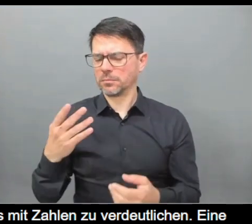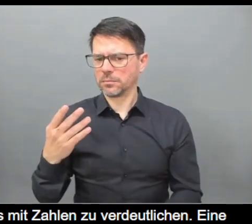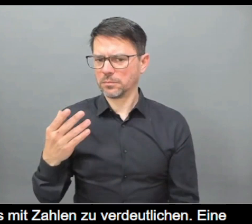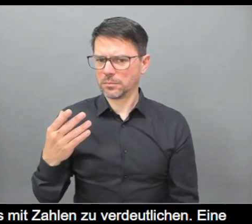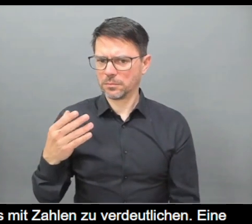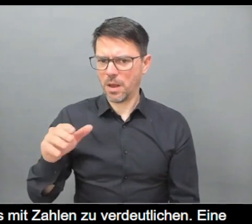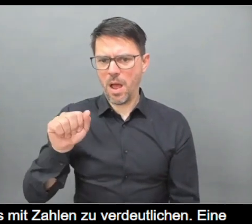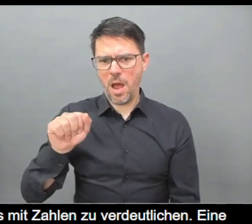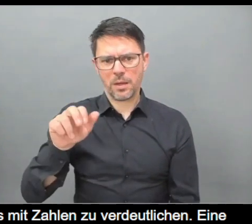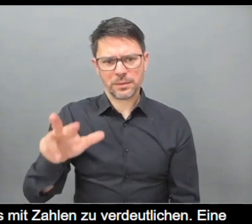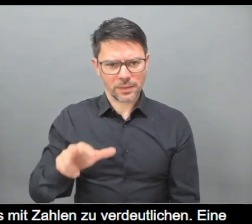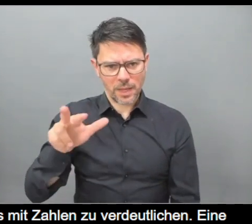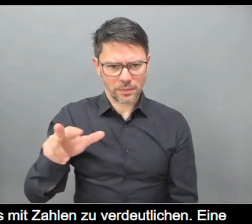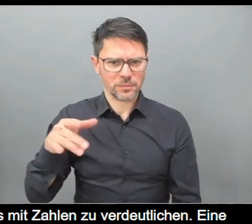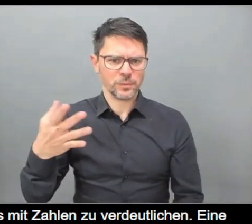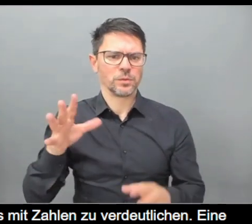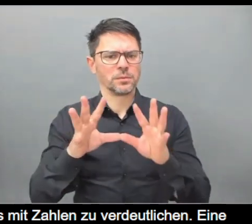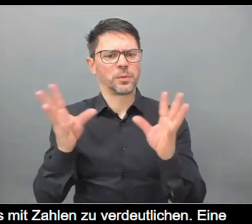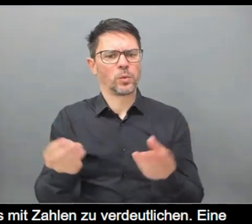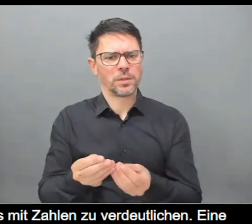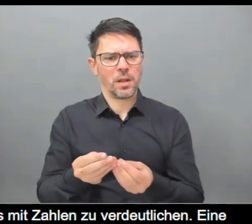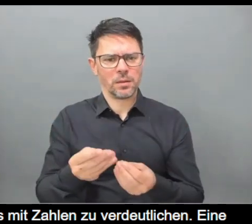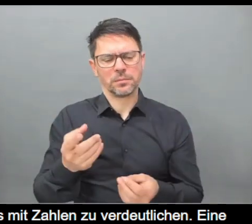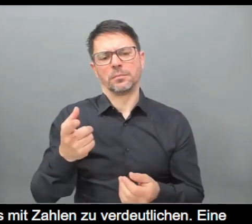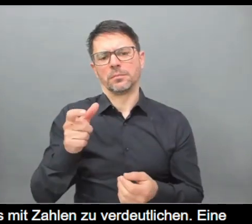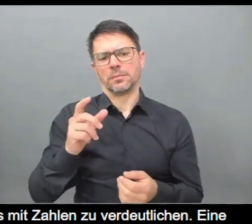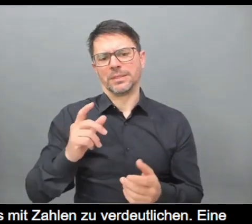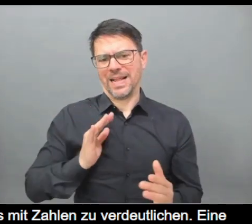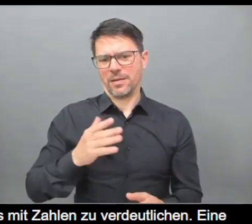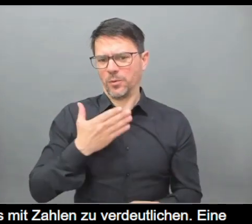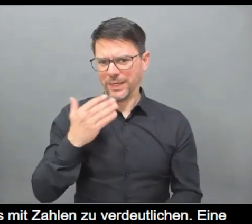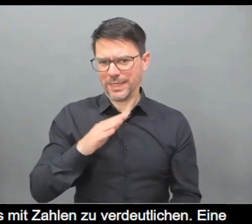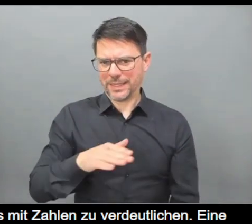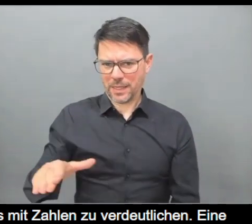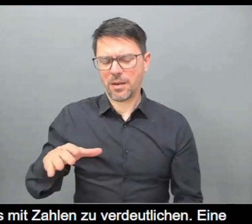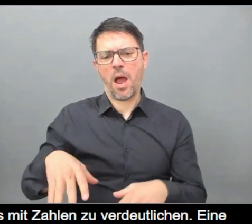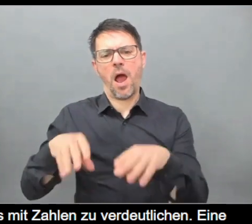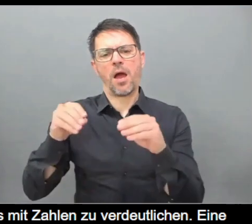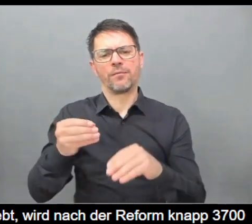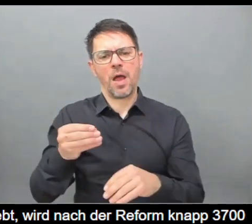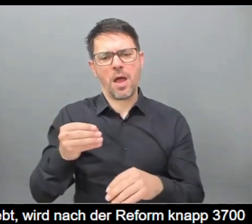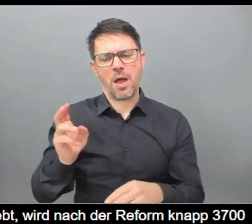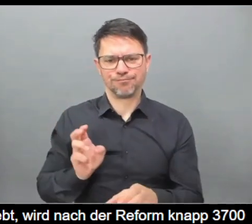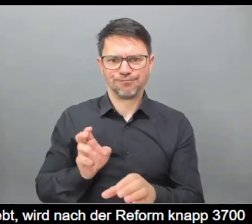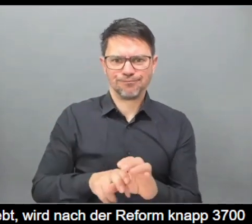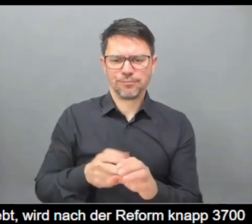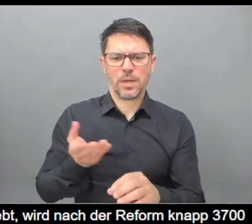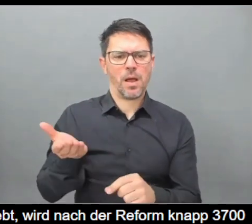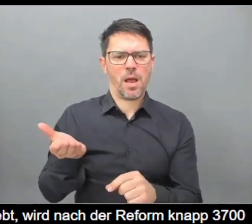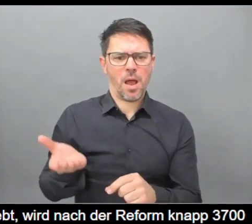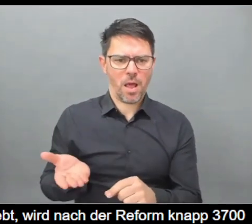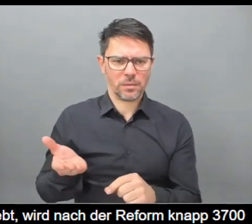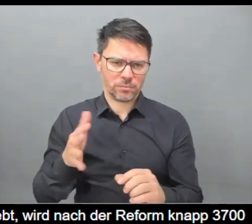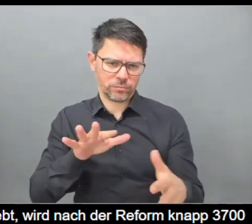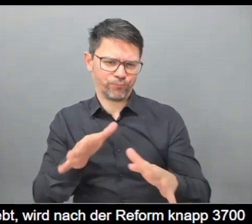Jahr. Und in Sachsen von fast 9.400 Euro Differenz pro Jahr, obwohl es die exakt